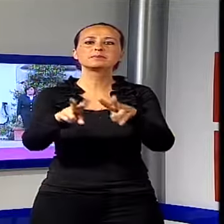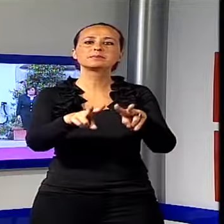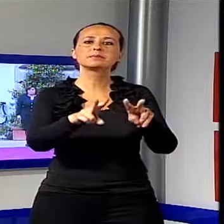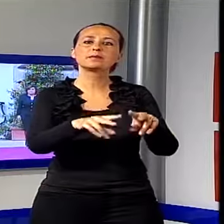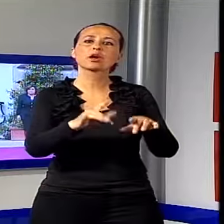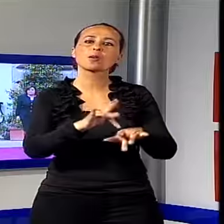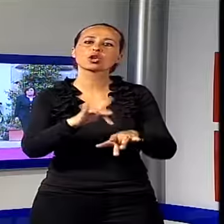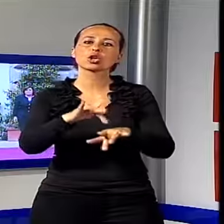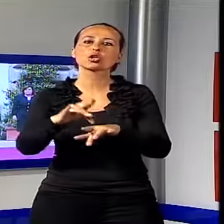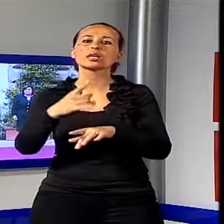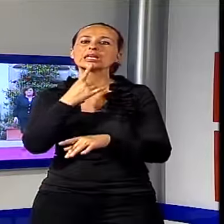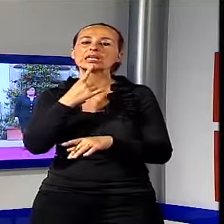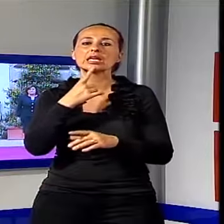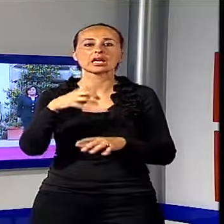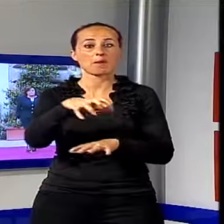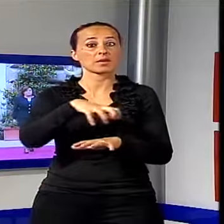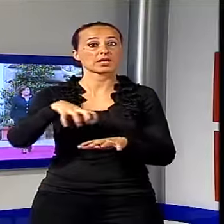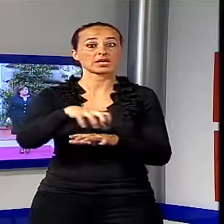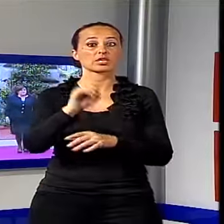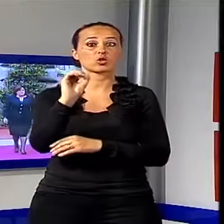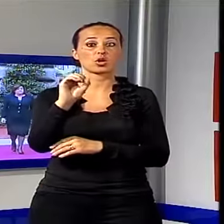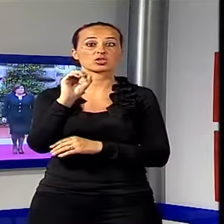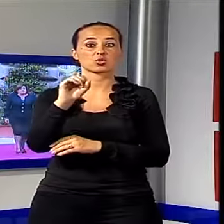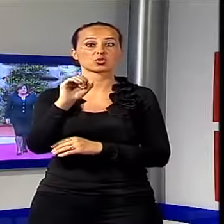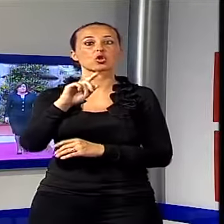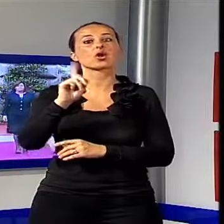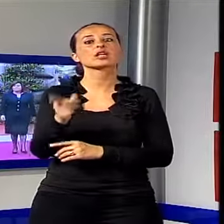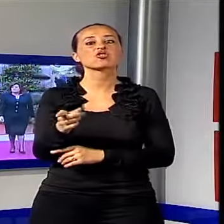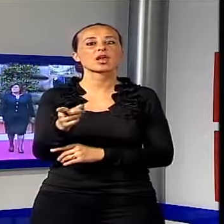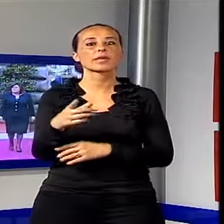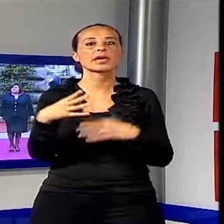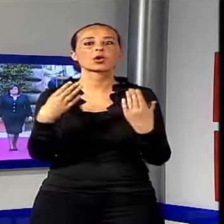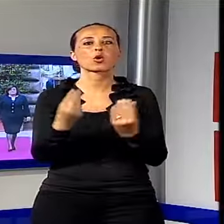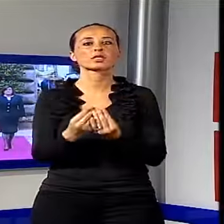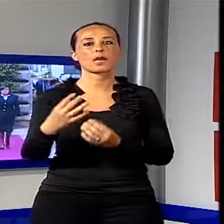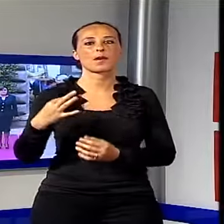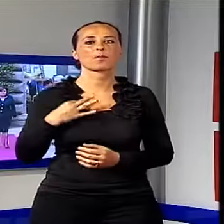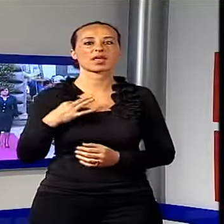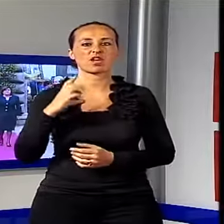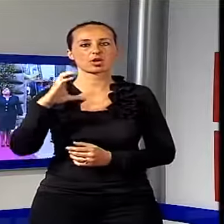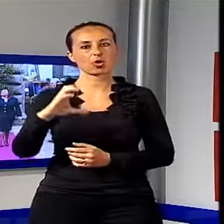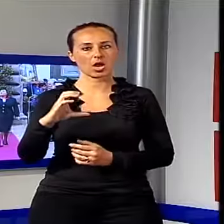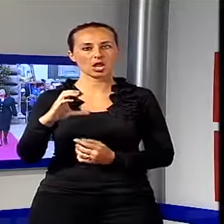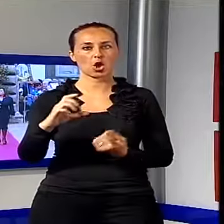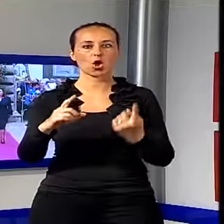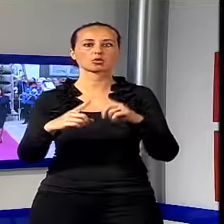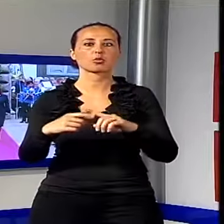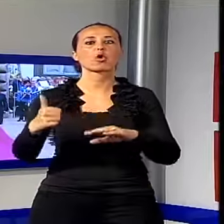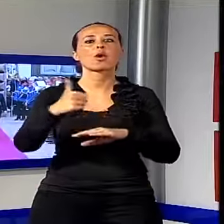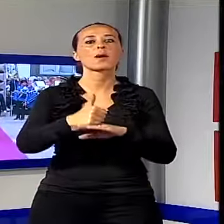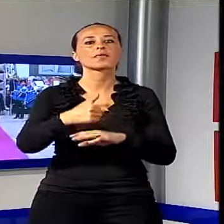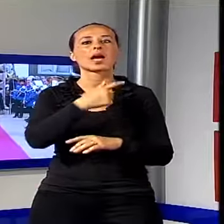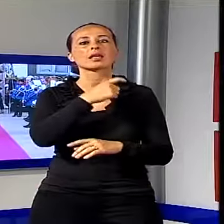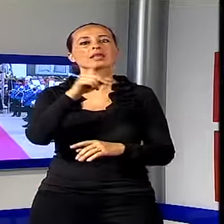'istruzione Stefania Giannini, al fianco del prefetto Giovanna Cagliostro, del comandante provinciale dei carabinieri Stefano Fedele